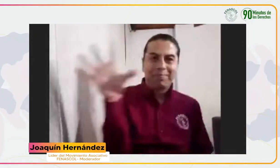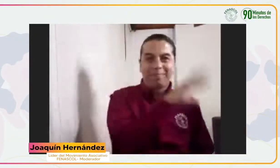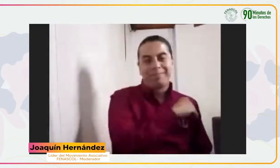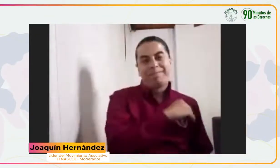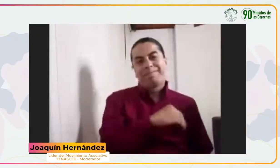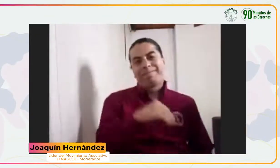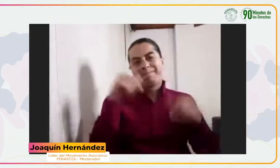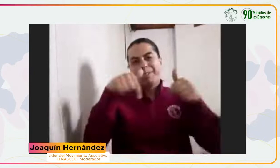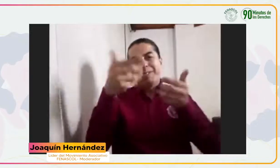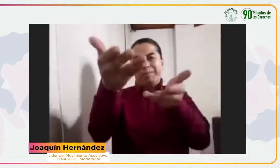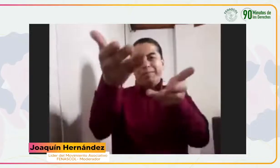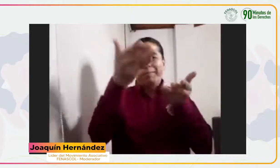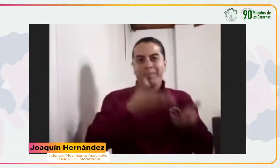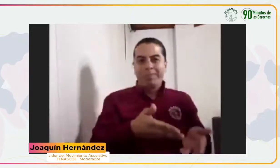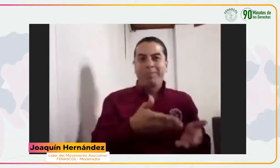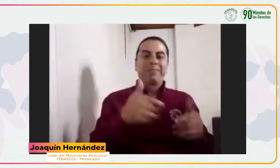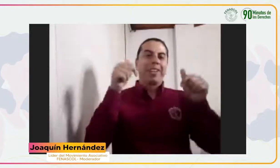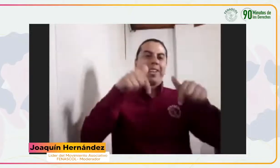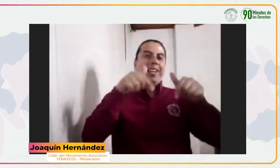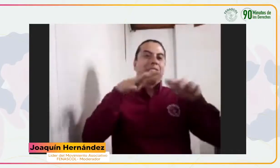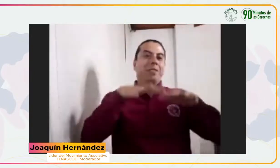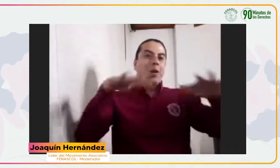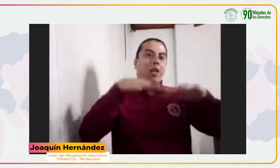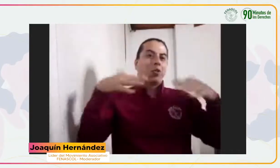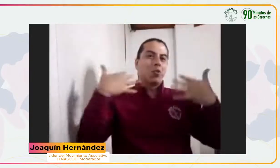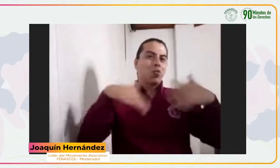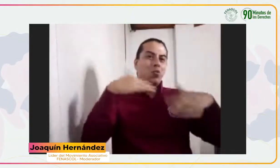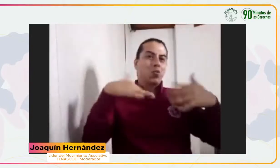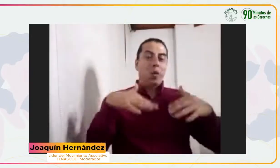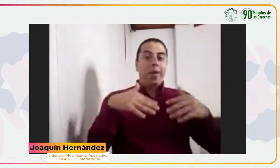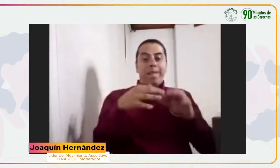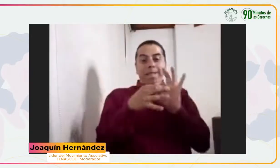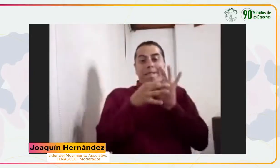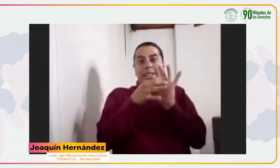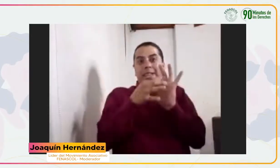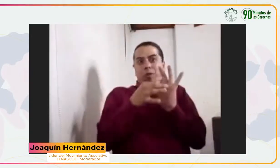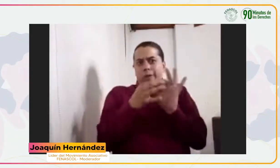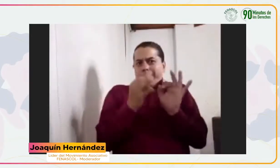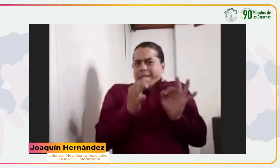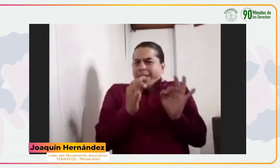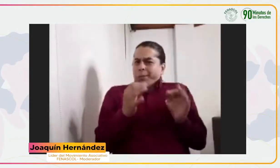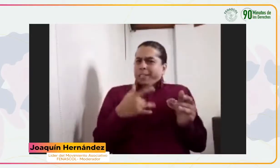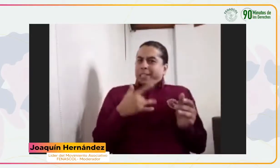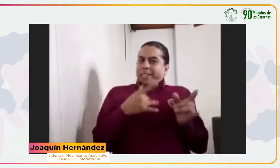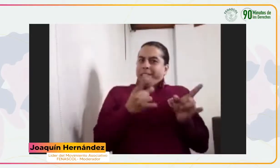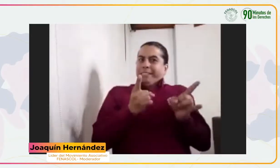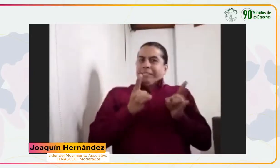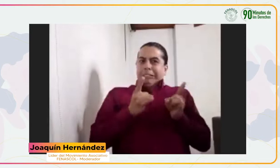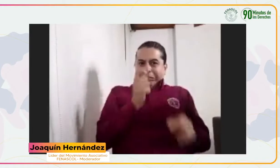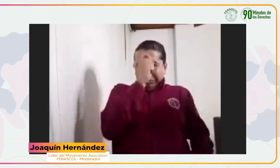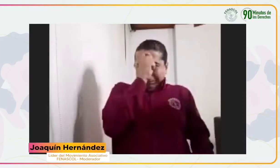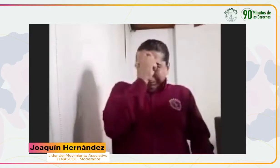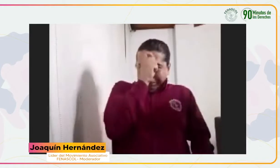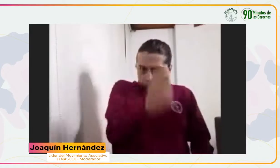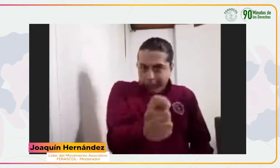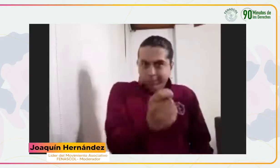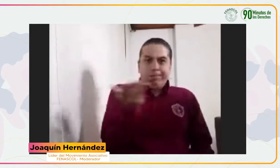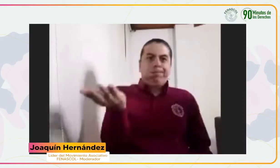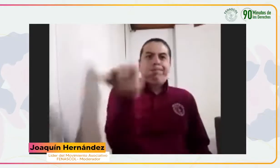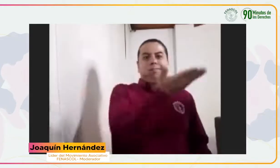Hola, ¿qué tal? Muy buenas noches a todas las personas que sean bien llegadas a este espacio. Para FENASCOL,